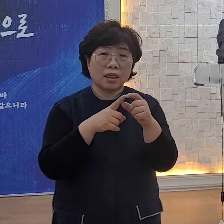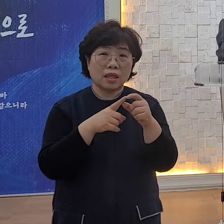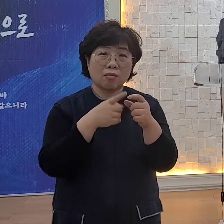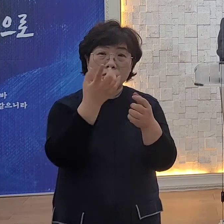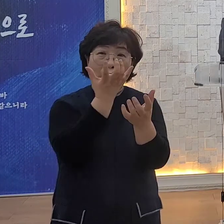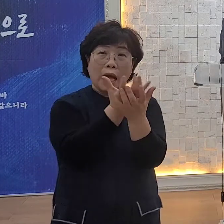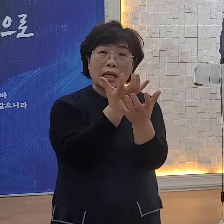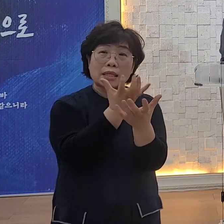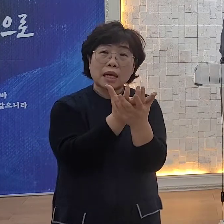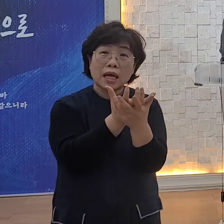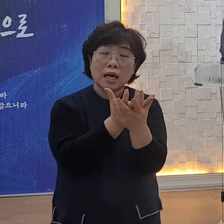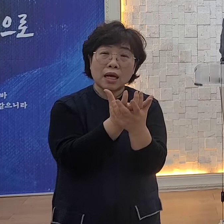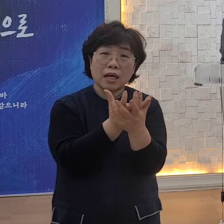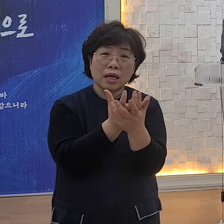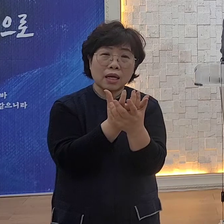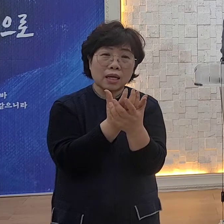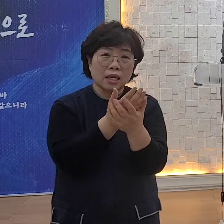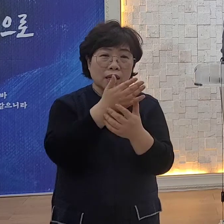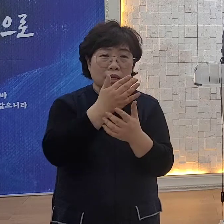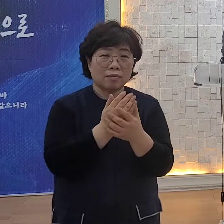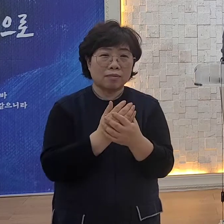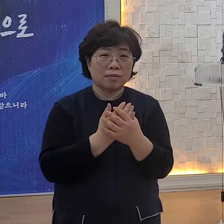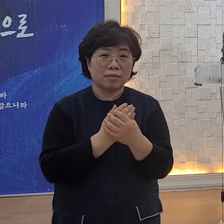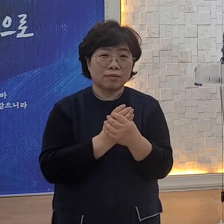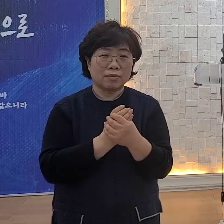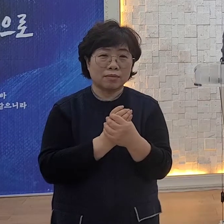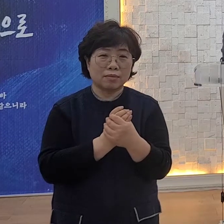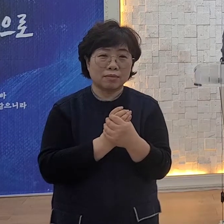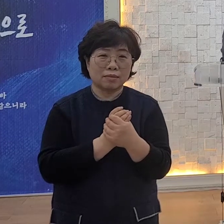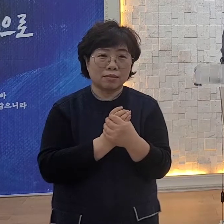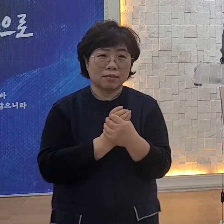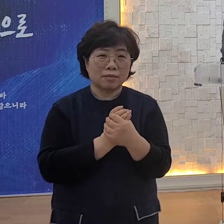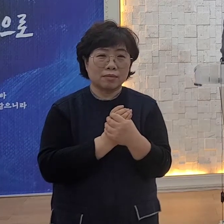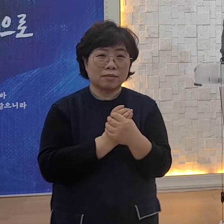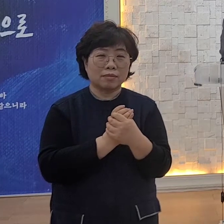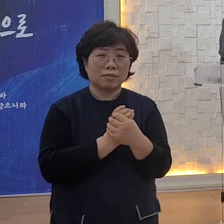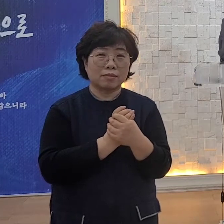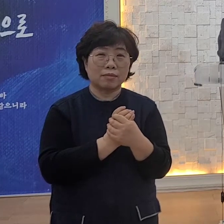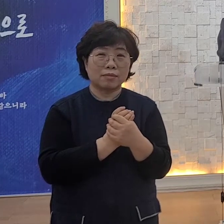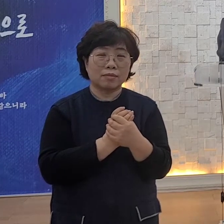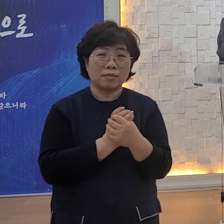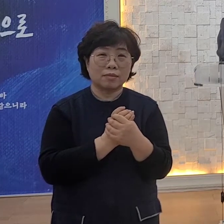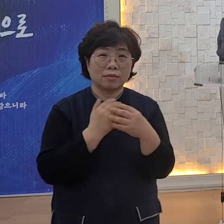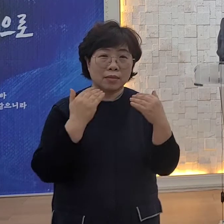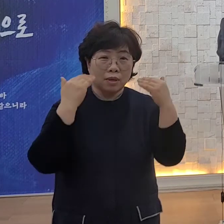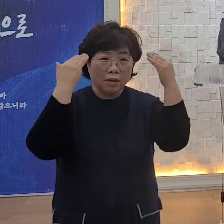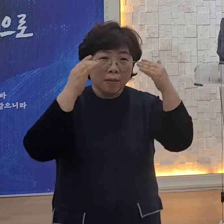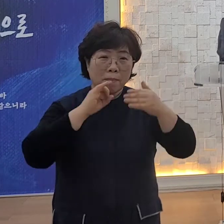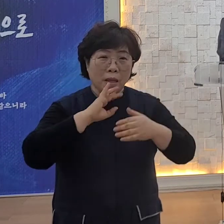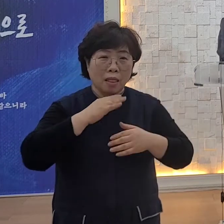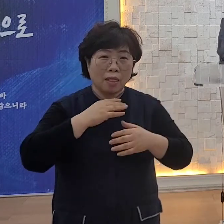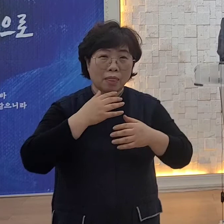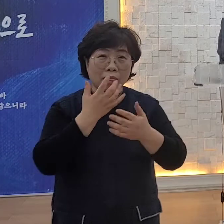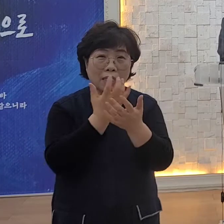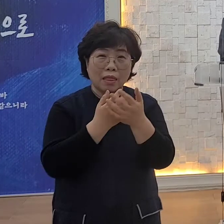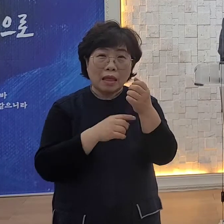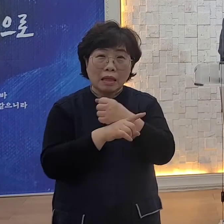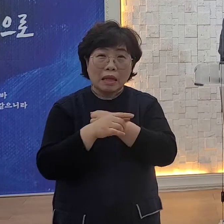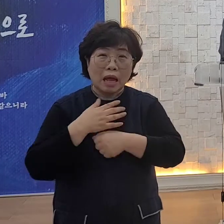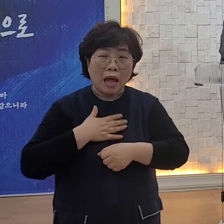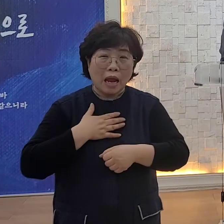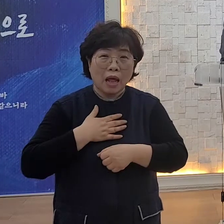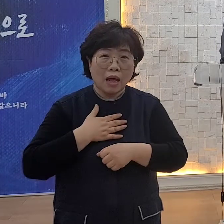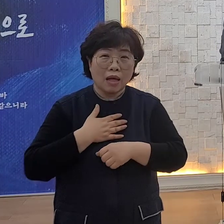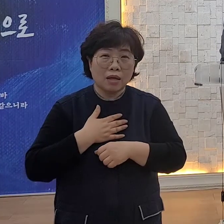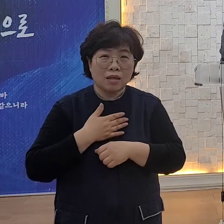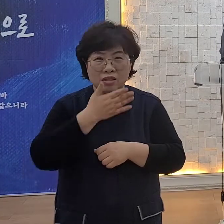앞에 보세요. 우리 어르신들은 아마 이 한자를 잘 아실 텐데, 여러분 여기 네 글자가 전부